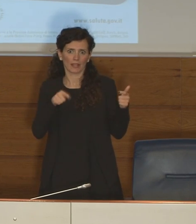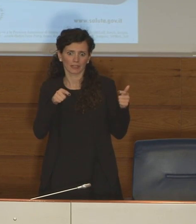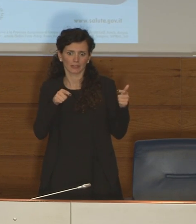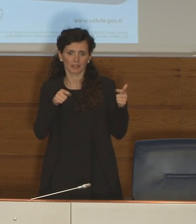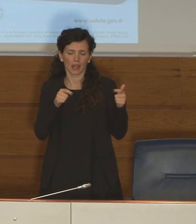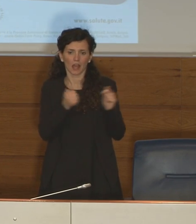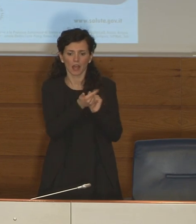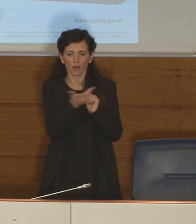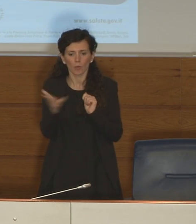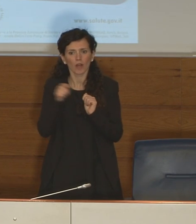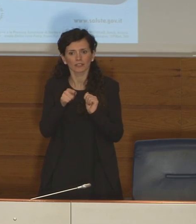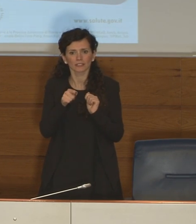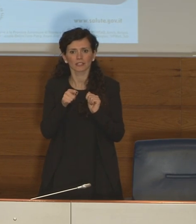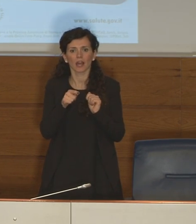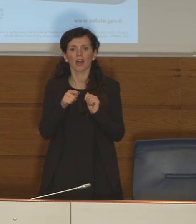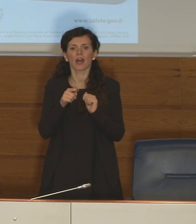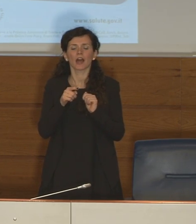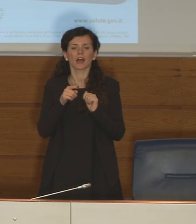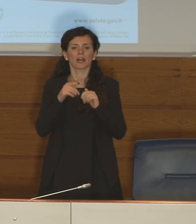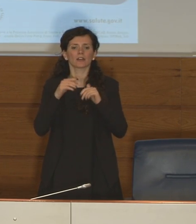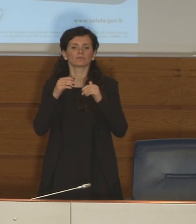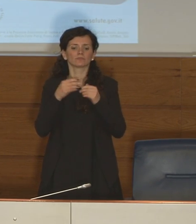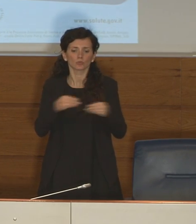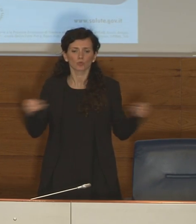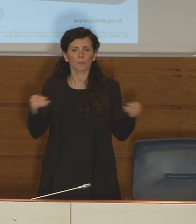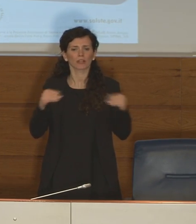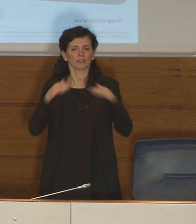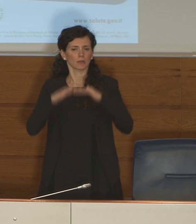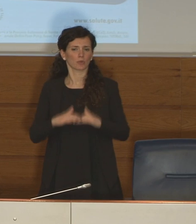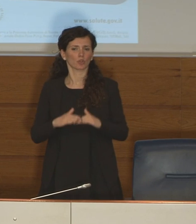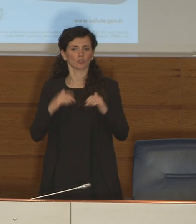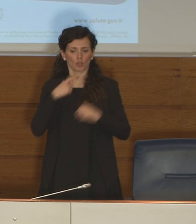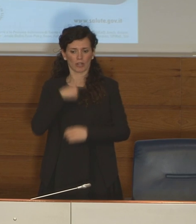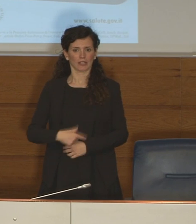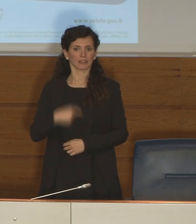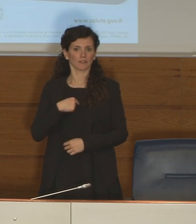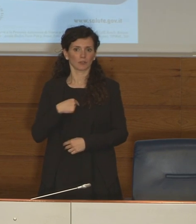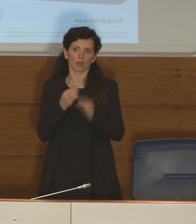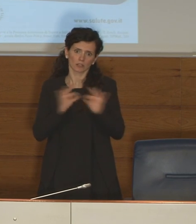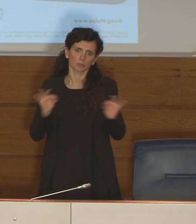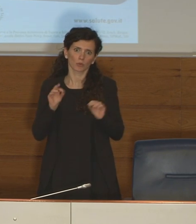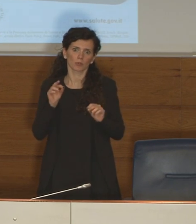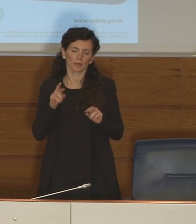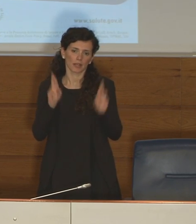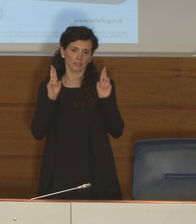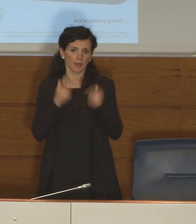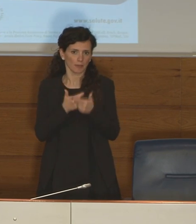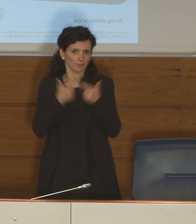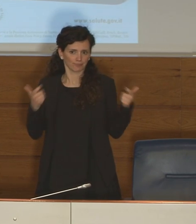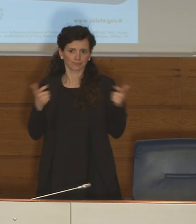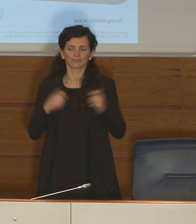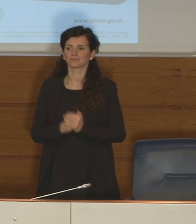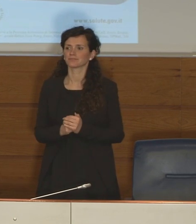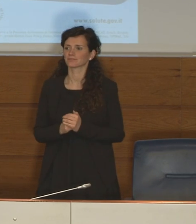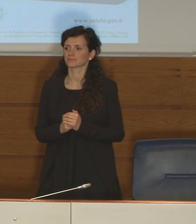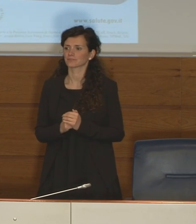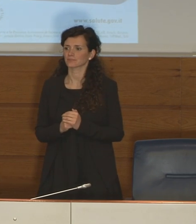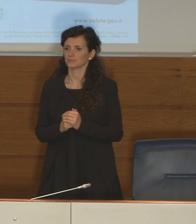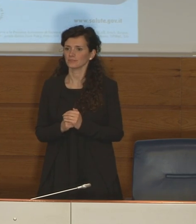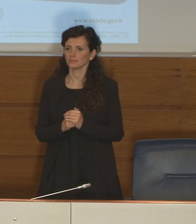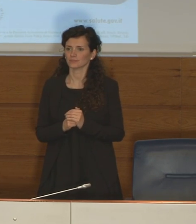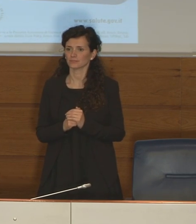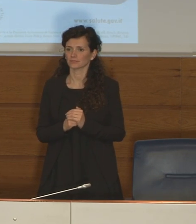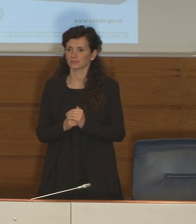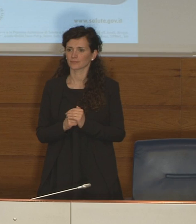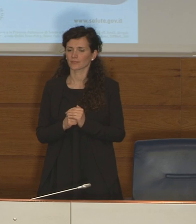di dispositivi di protezione individuali disponibili per quanto riguarda le indicazioni di